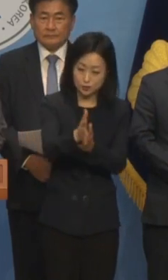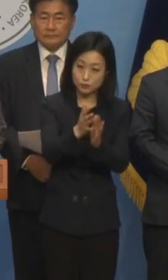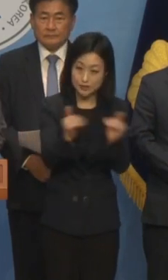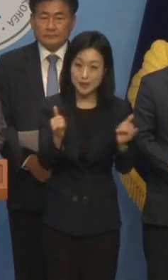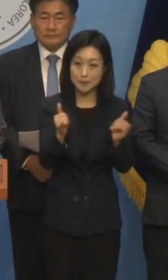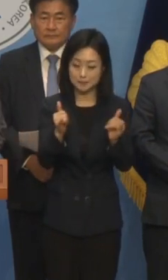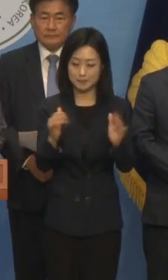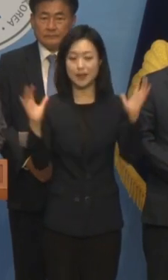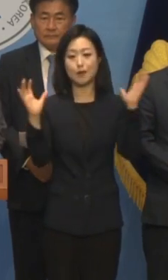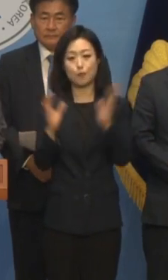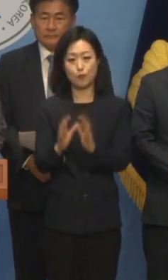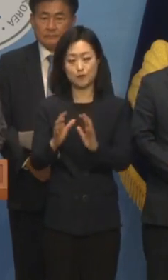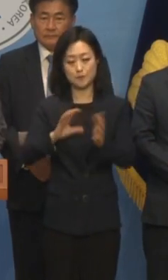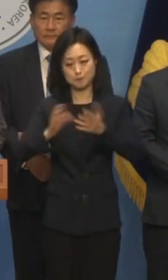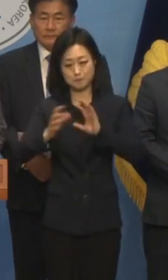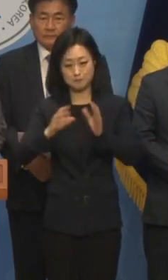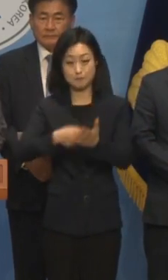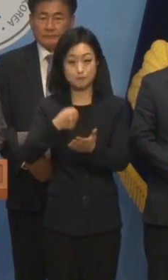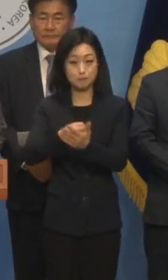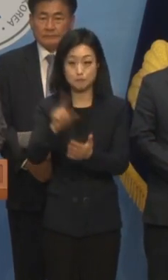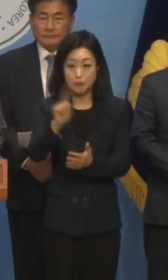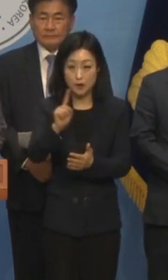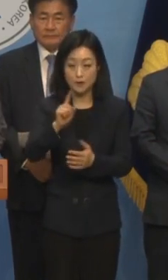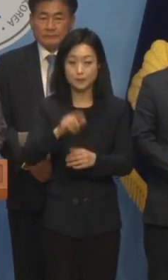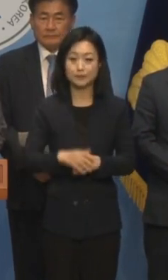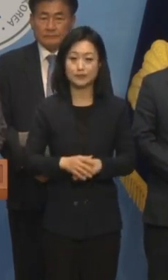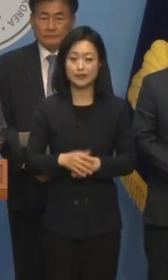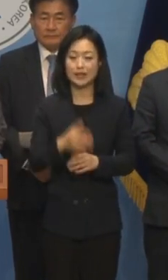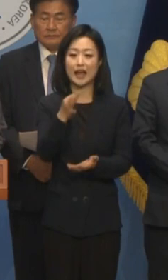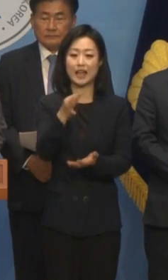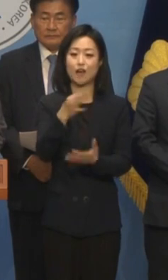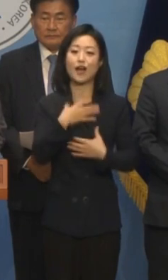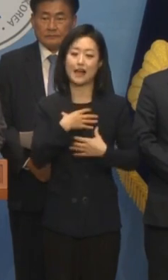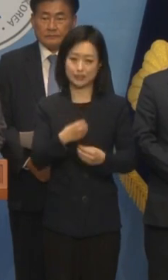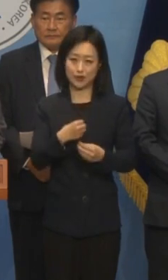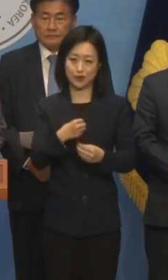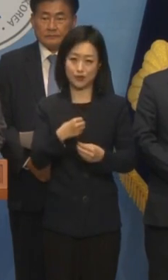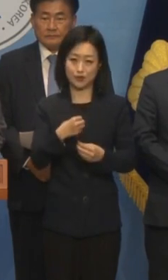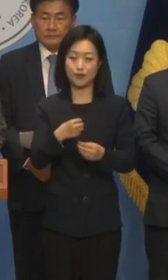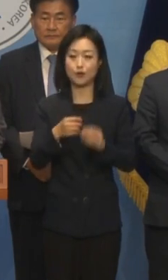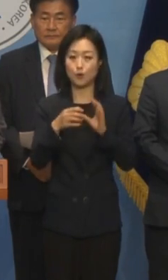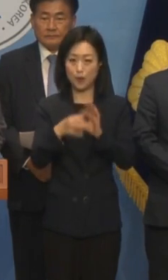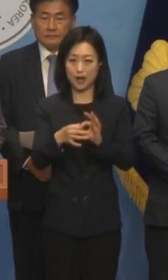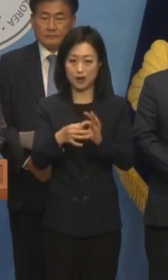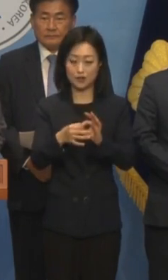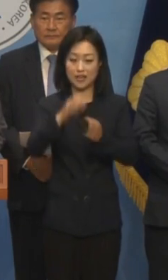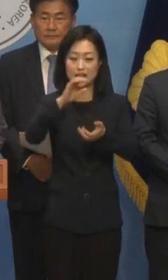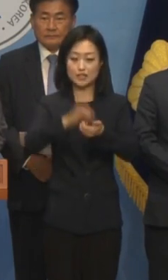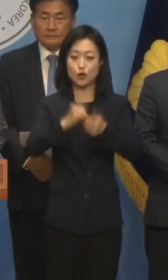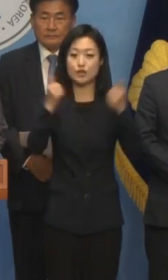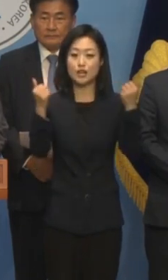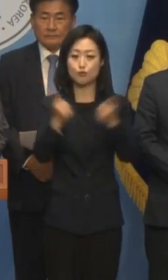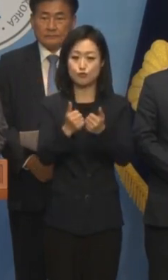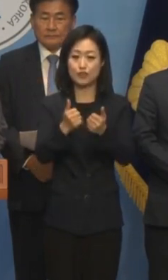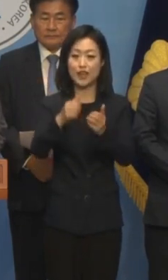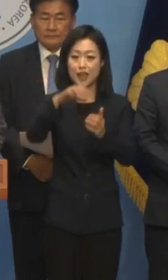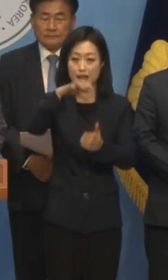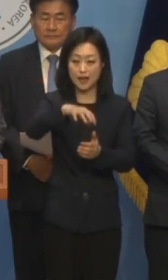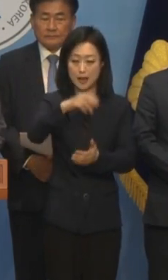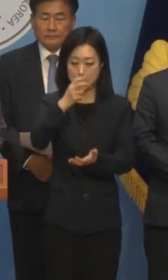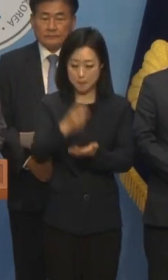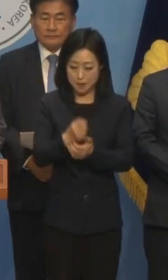등 농업계와의 협의를 통해서 농산물 가격 안정제도 도입 등을 정기 국회 주요 입법